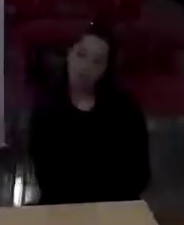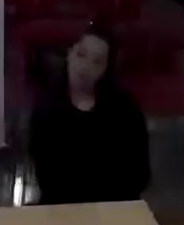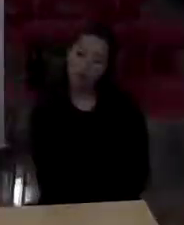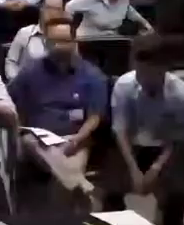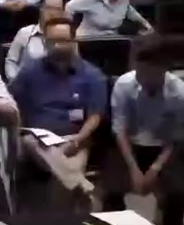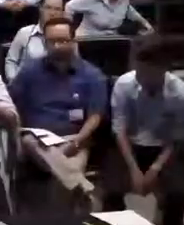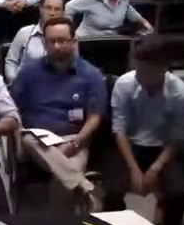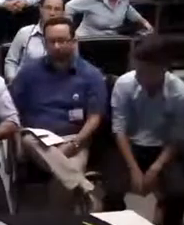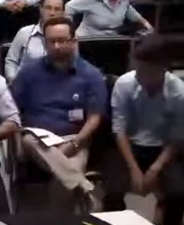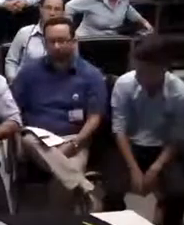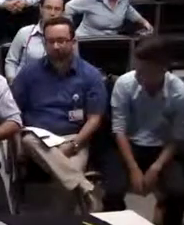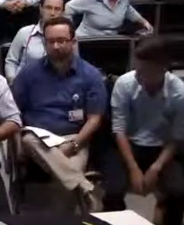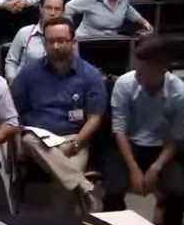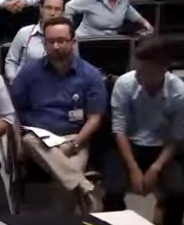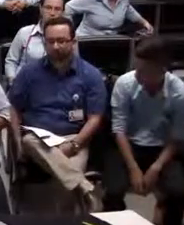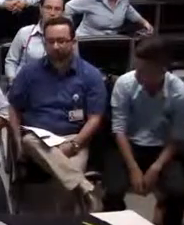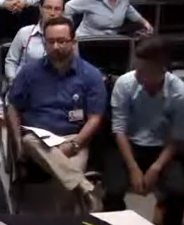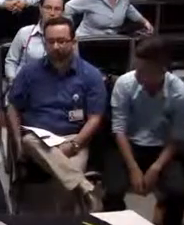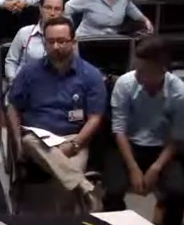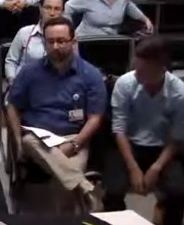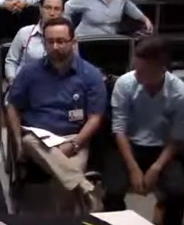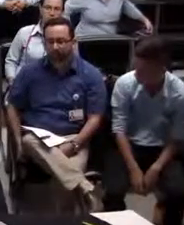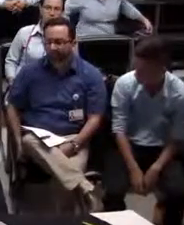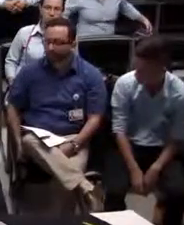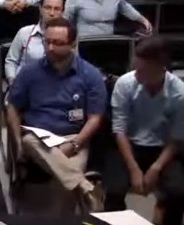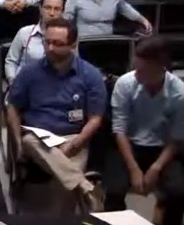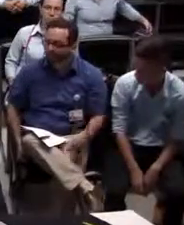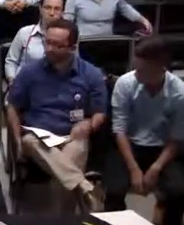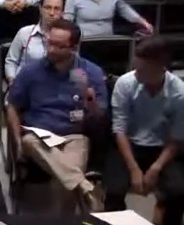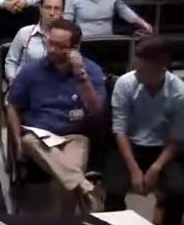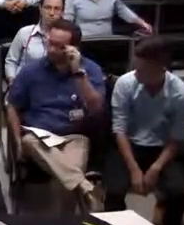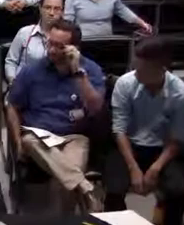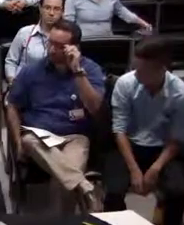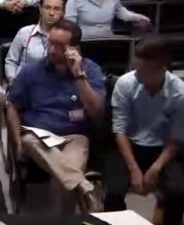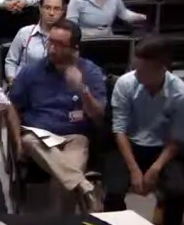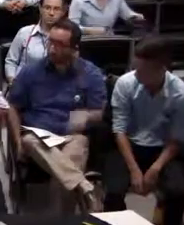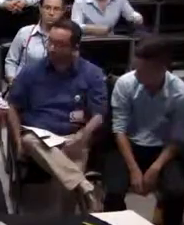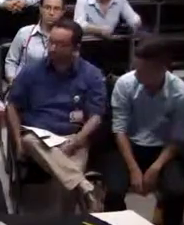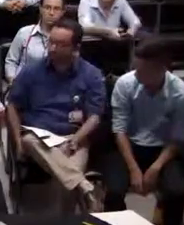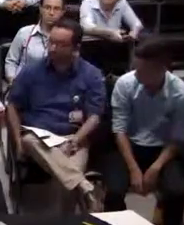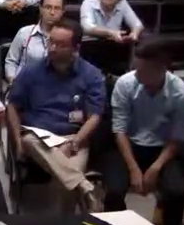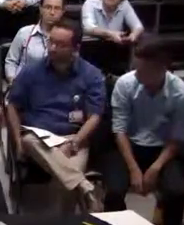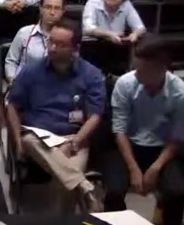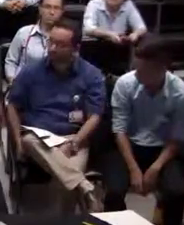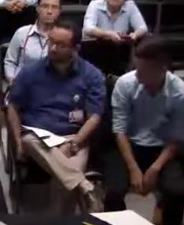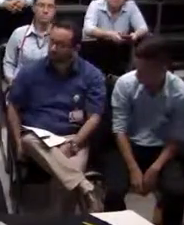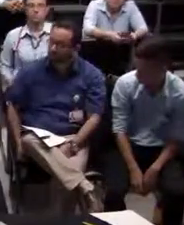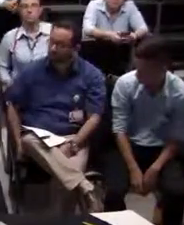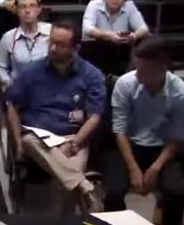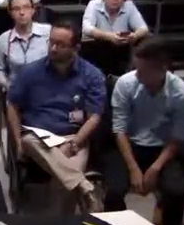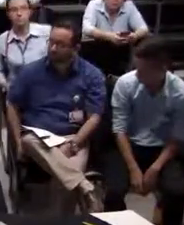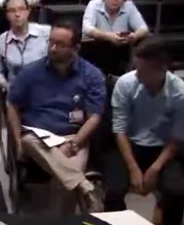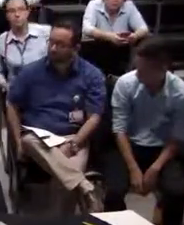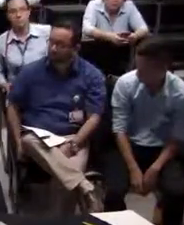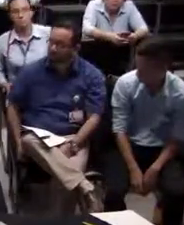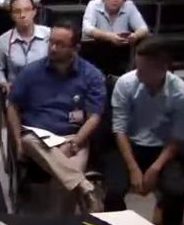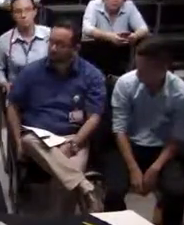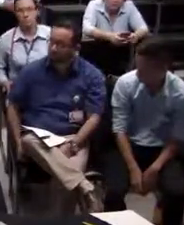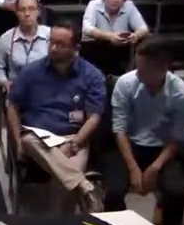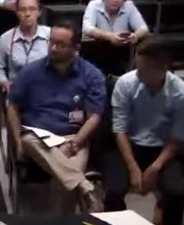y mientras que el sordo pues desde que está en el vientre de la mamá, cómo hace para poder sentir esos estímulos y sentir esa